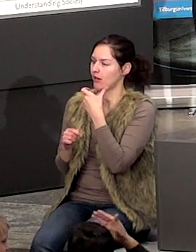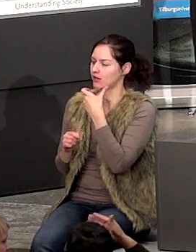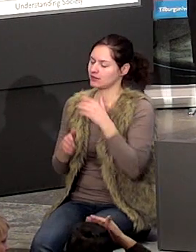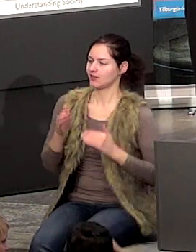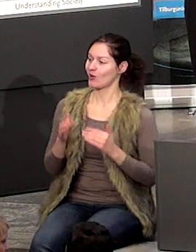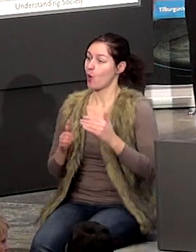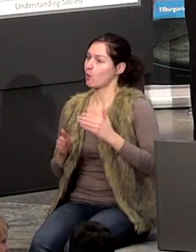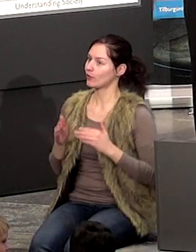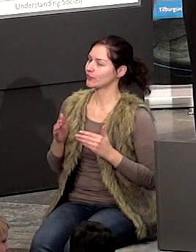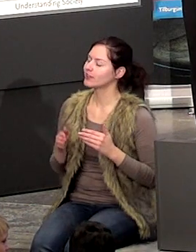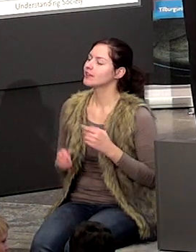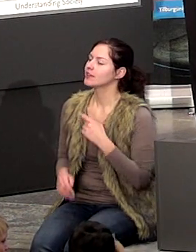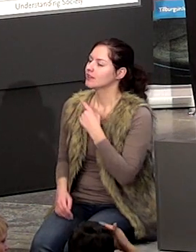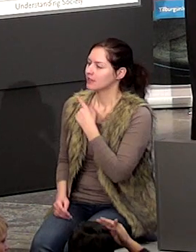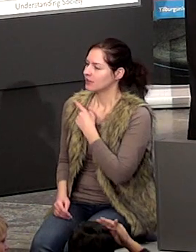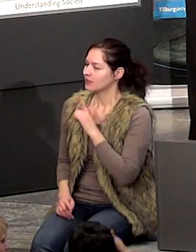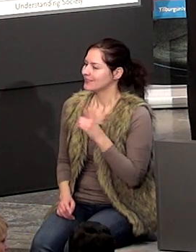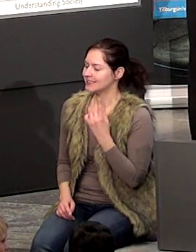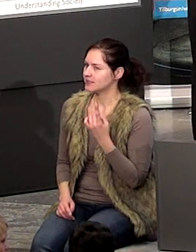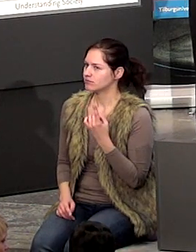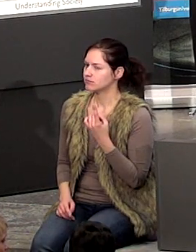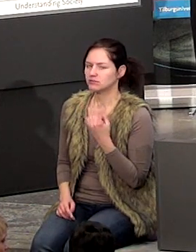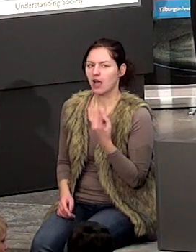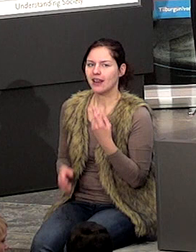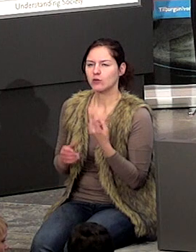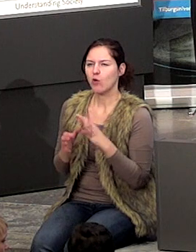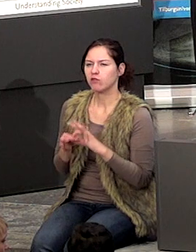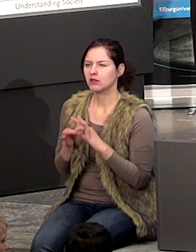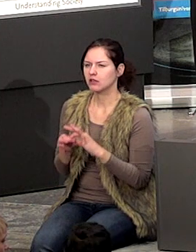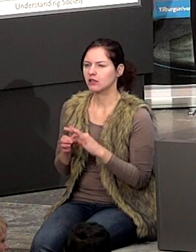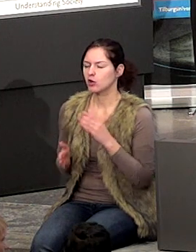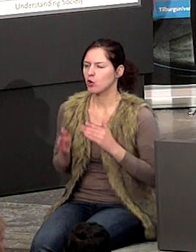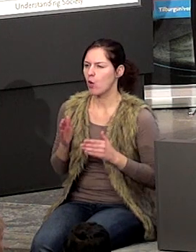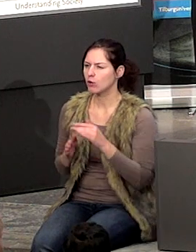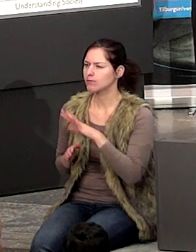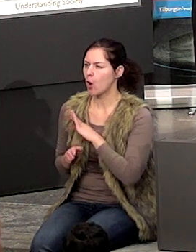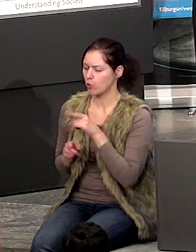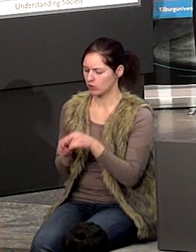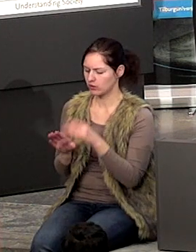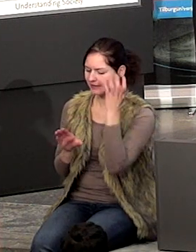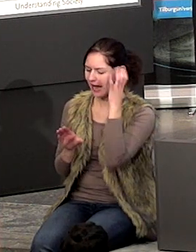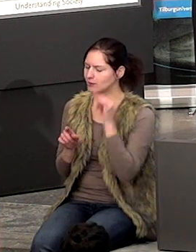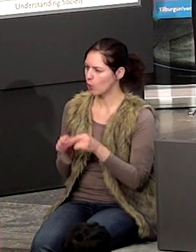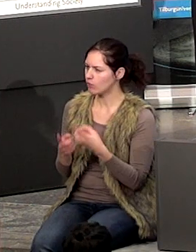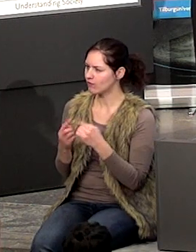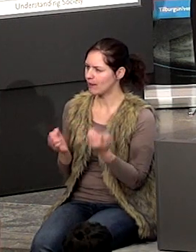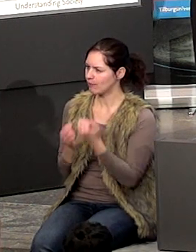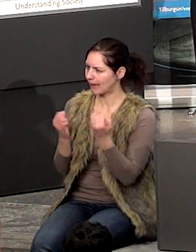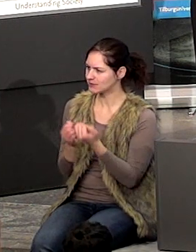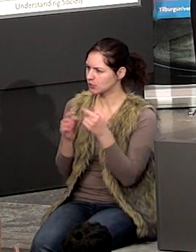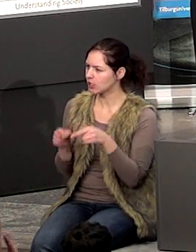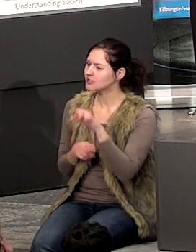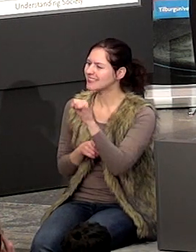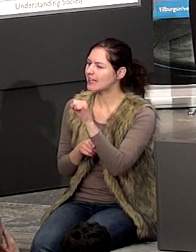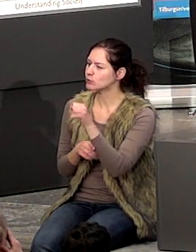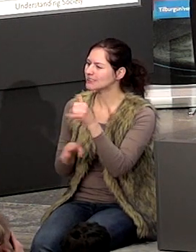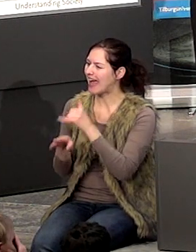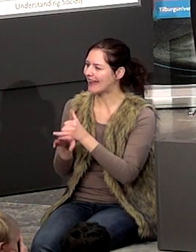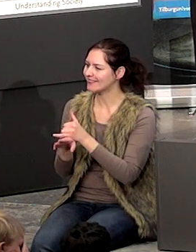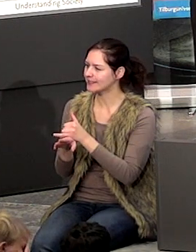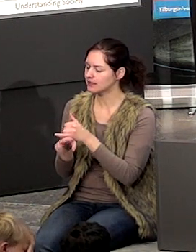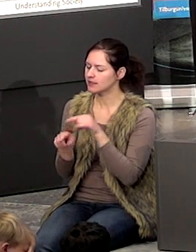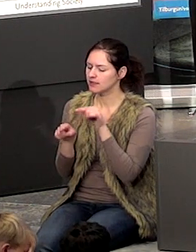ander voorbeeld te geven, het gaat dan niet zozeer over robots, maar een experiment waar we in Eindhoven mee bezig zijn. Stratums Eind, dat is een beetje de